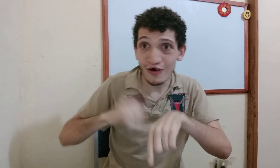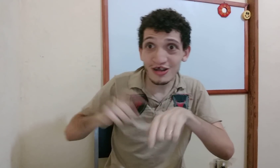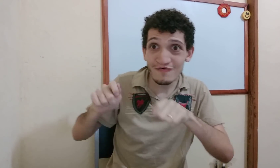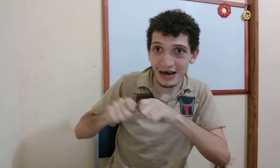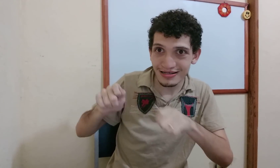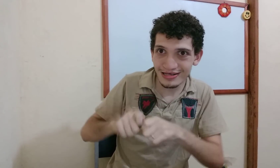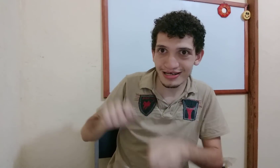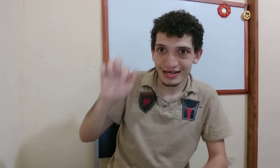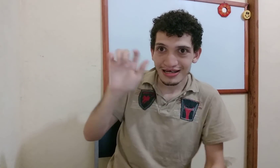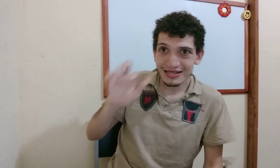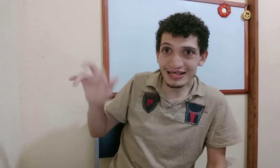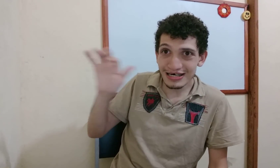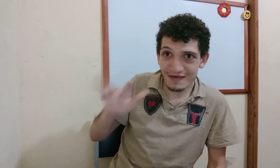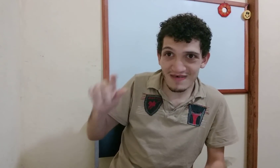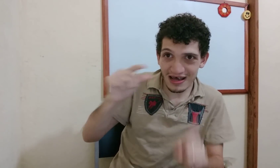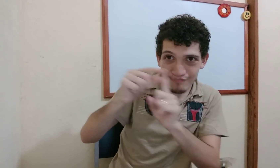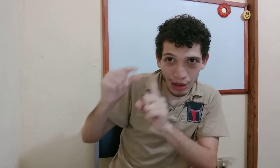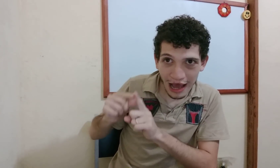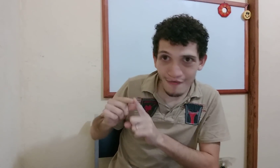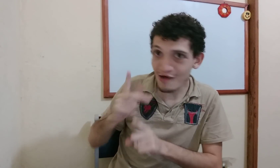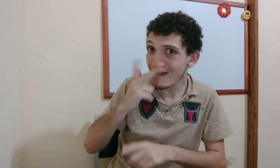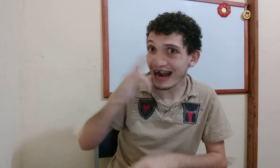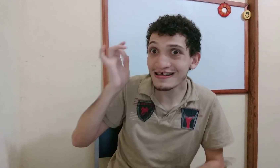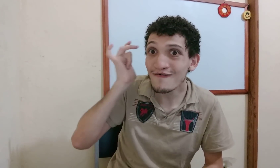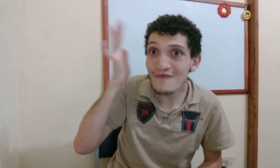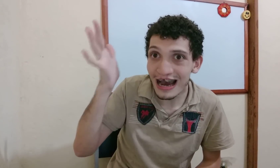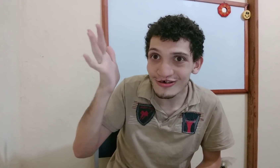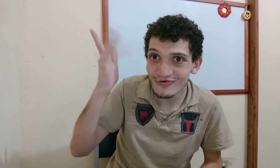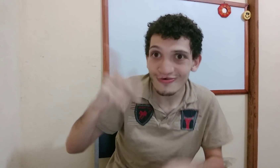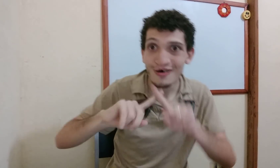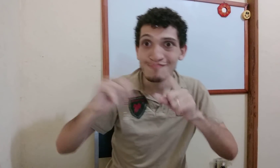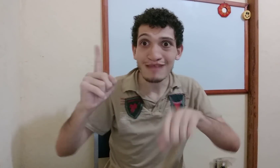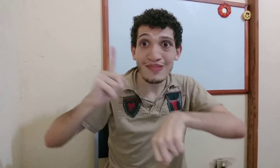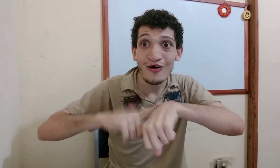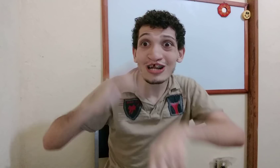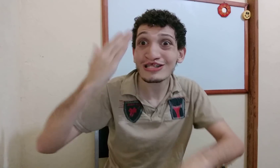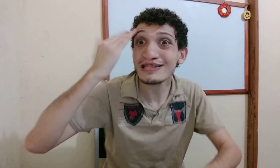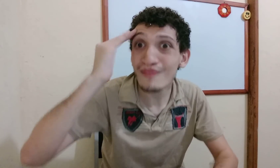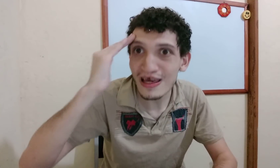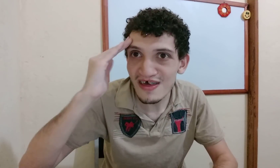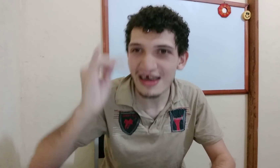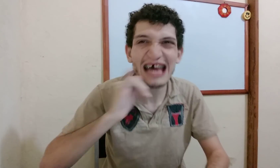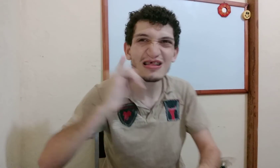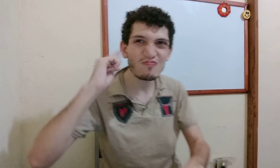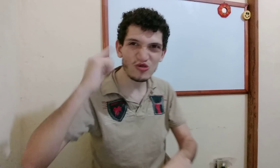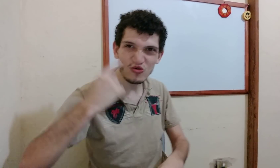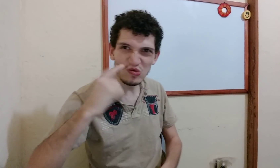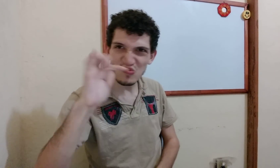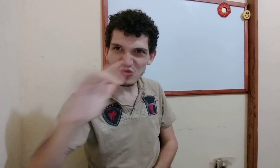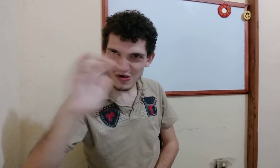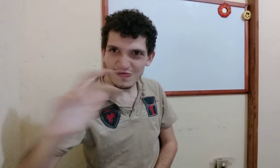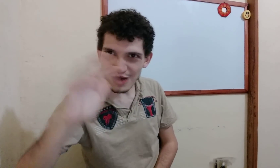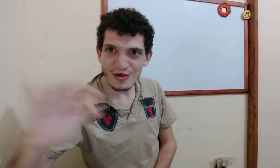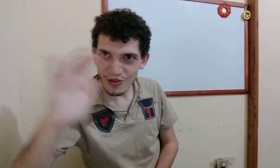de fazer, de escrever as palavras, parece fácil. Mas na hora de entender esse uso com a